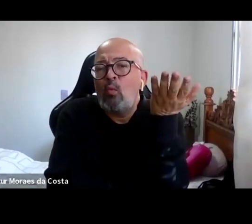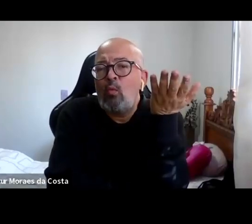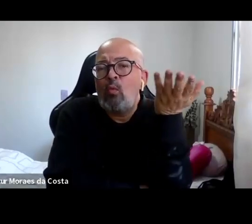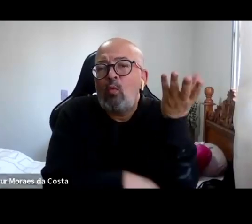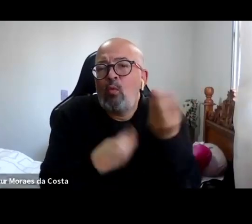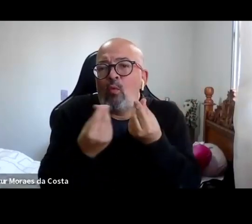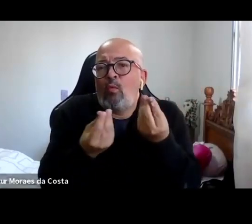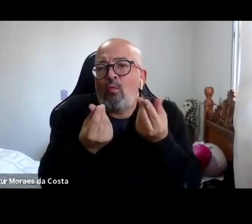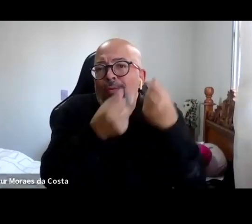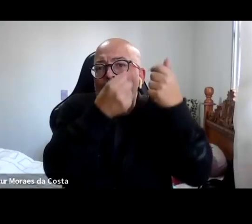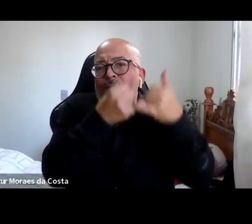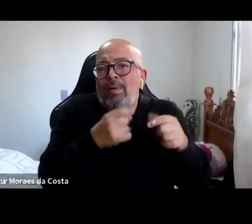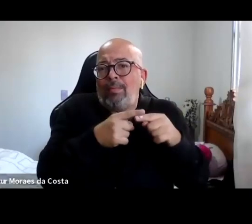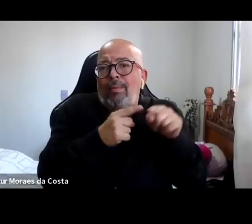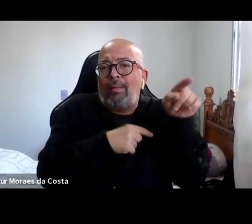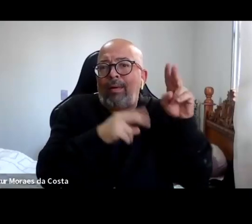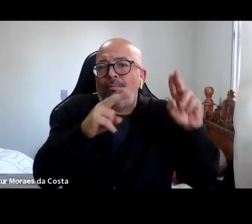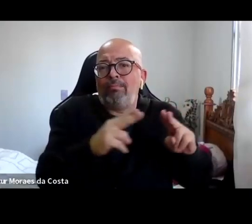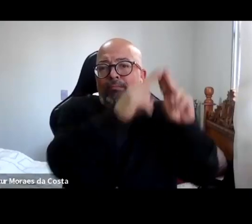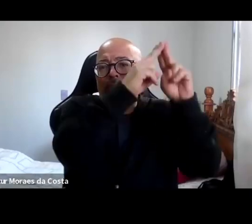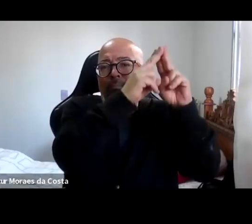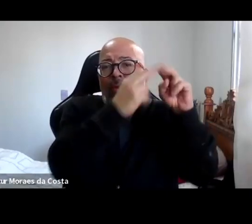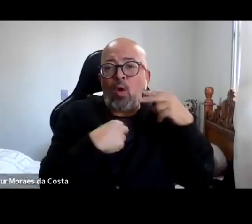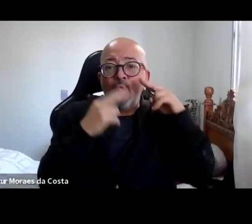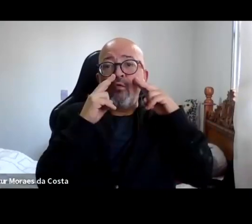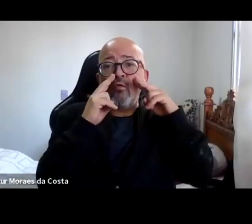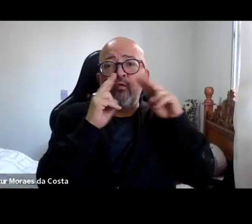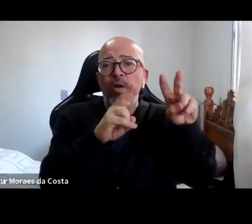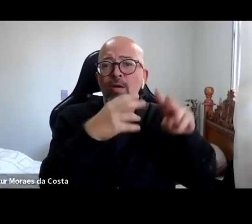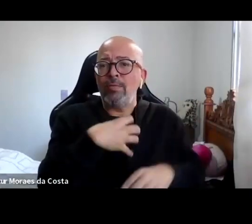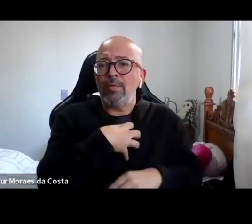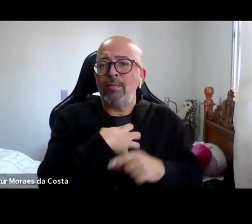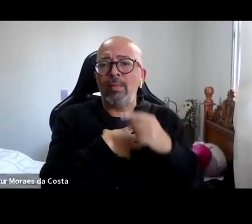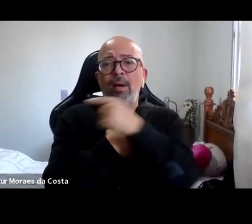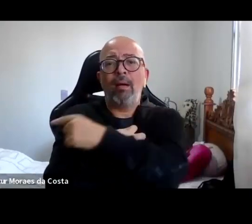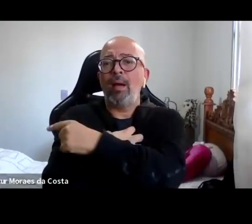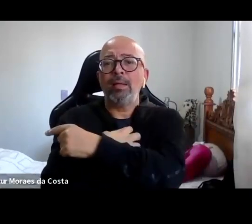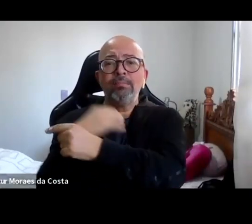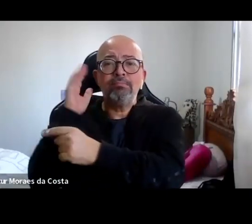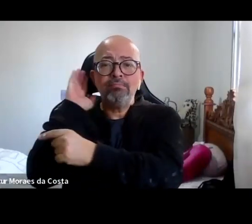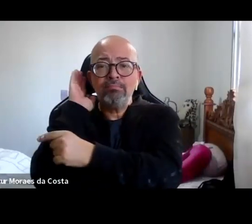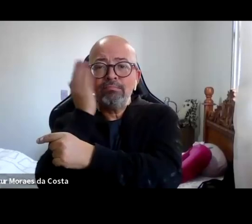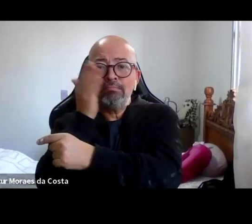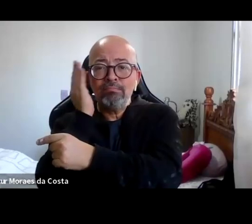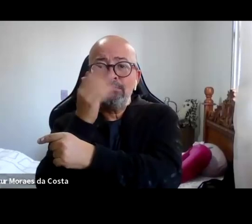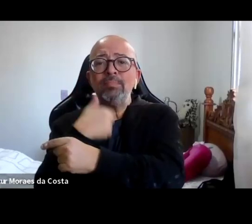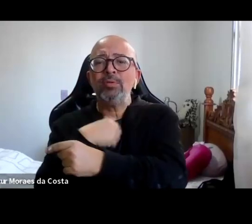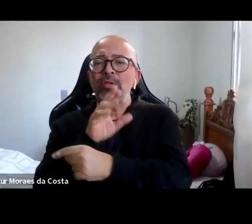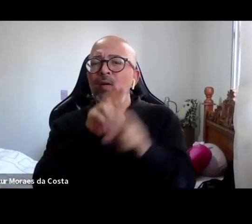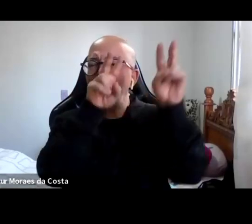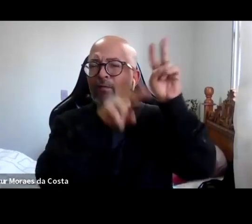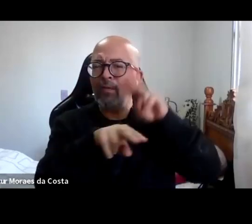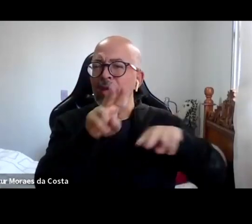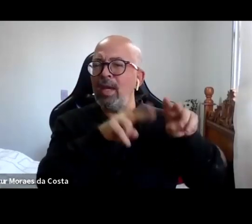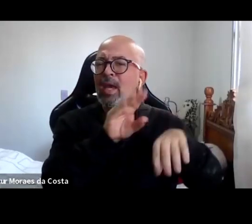documentales en imágenes algunos pueden tener réplicas en sus casas de la Torre eifel pero estábamos